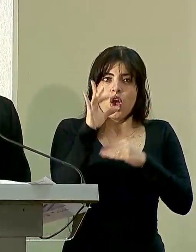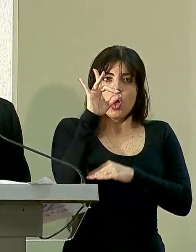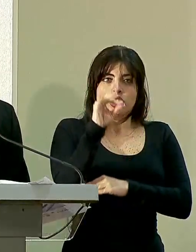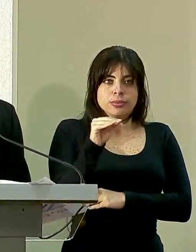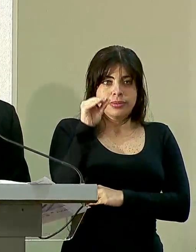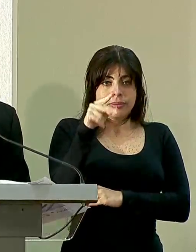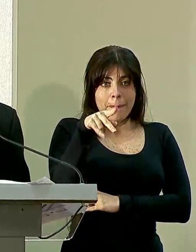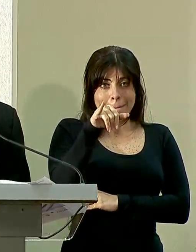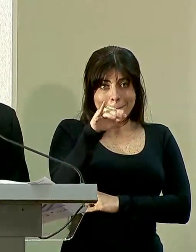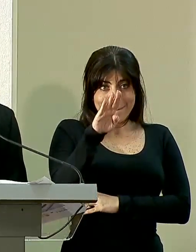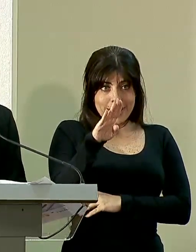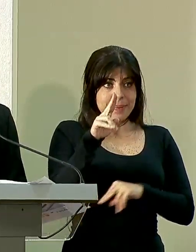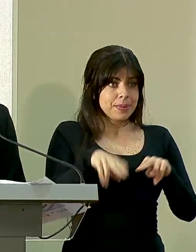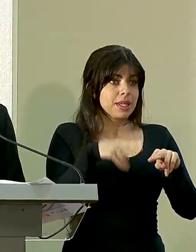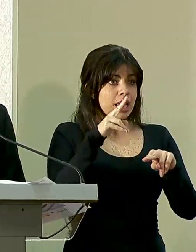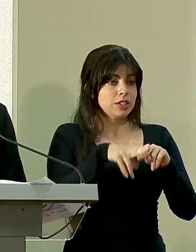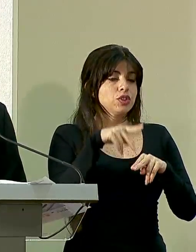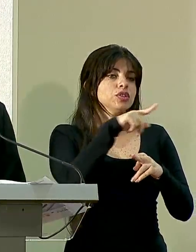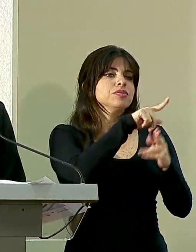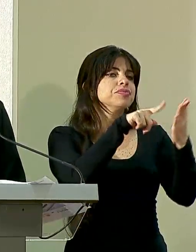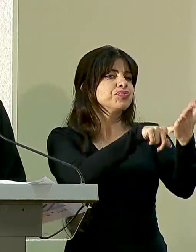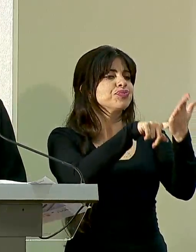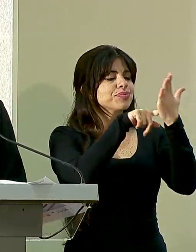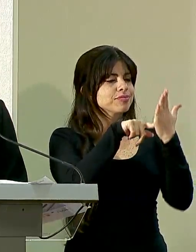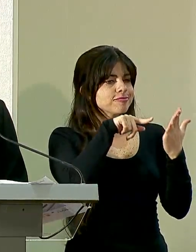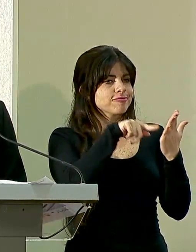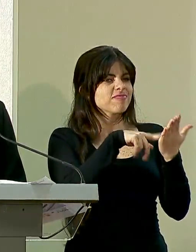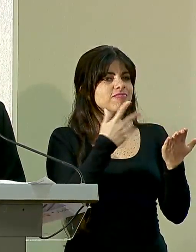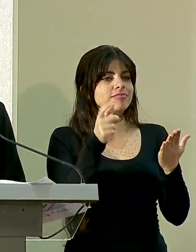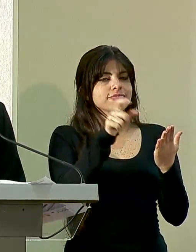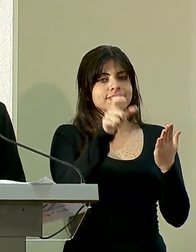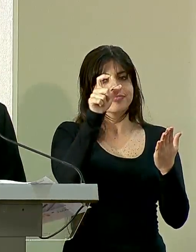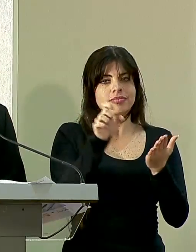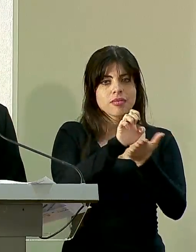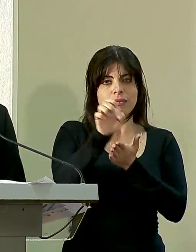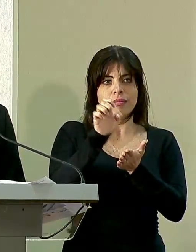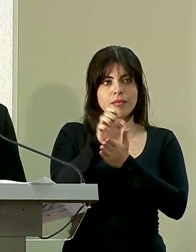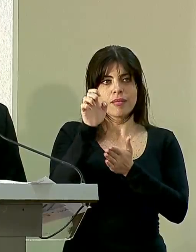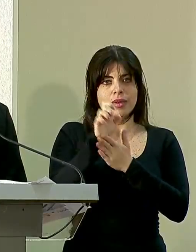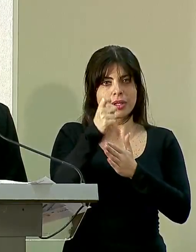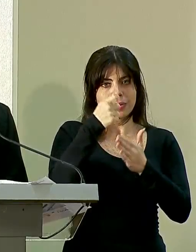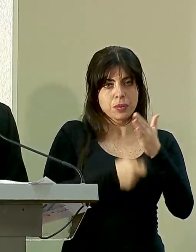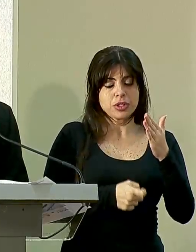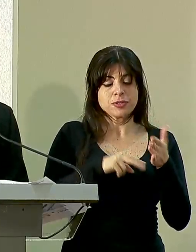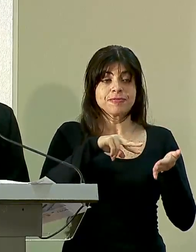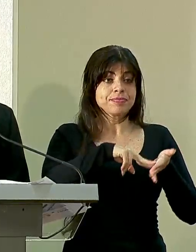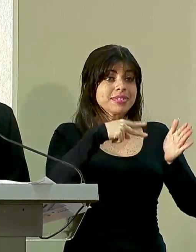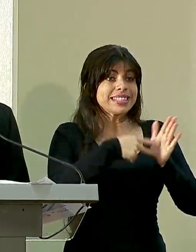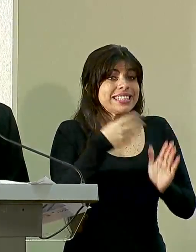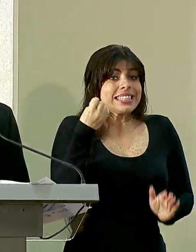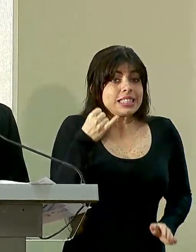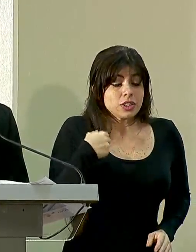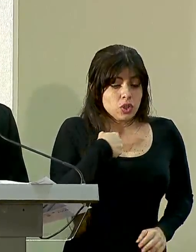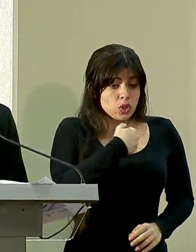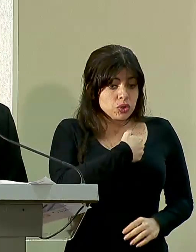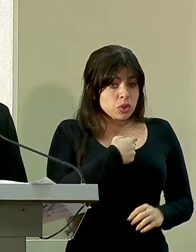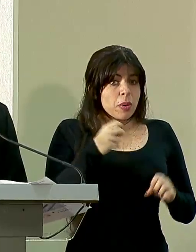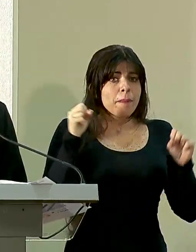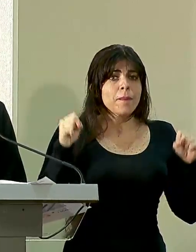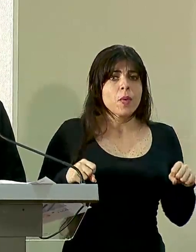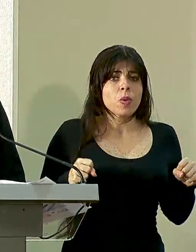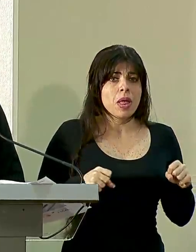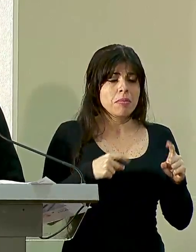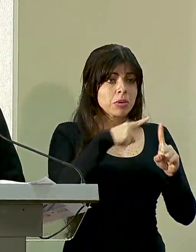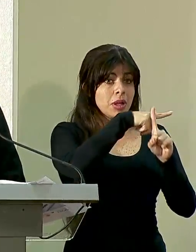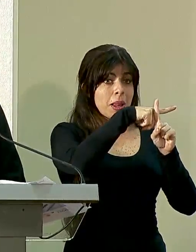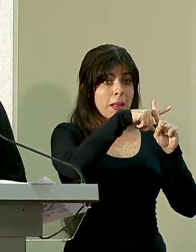8% del PIB nacional, ¿verdad?, está reflejado en términos de evasión y ilusión fiscal, ¿okay? Es decir, si nosotros prácticamente pudiéramos cortar eso a